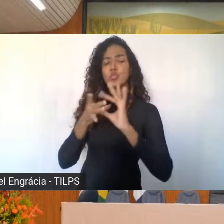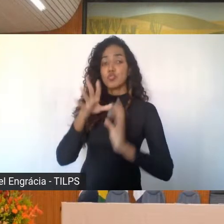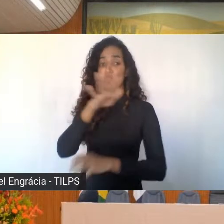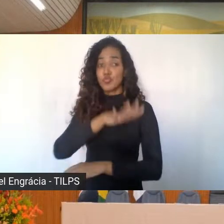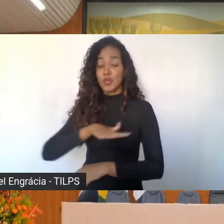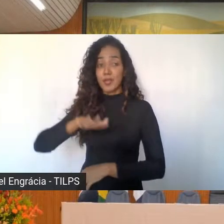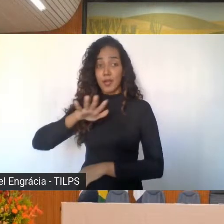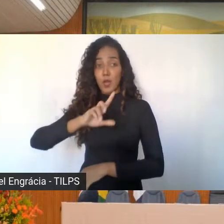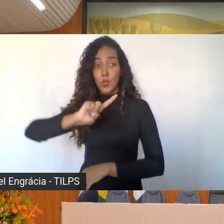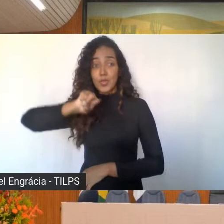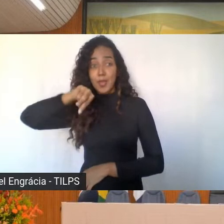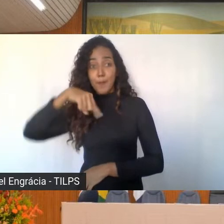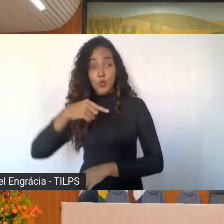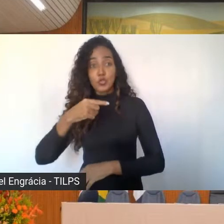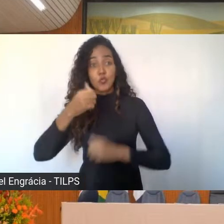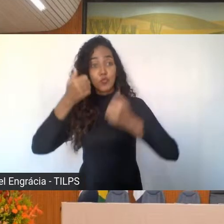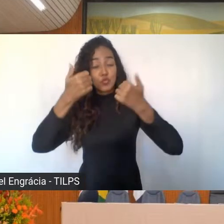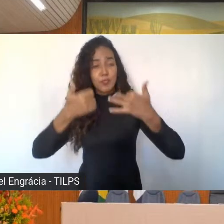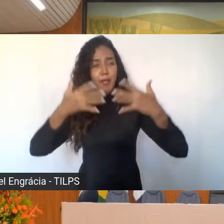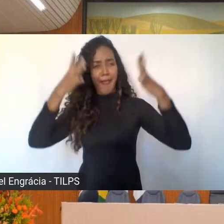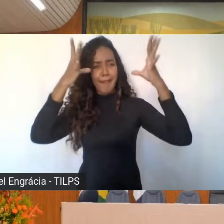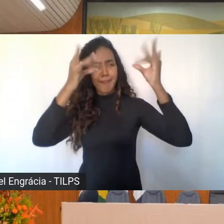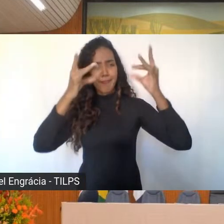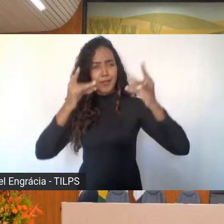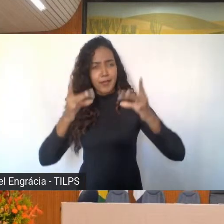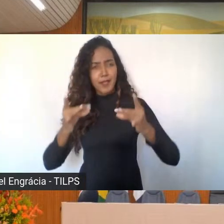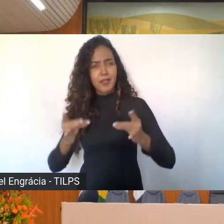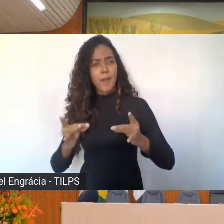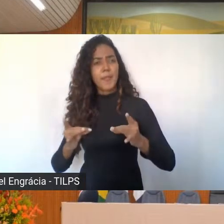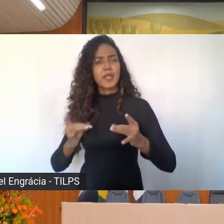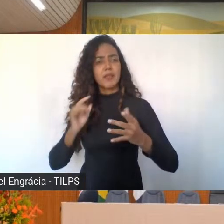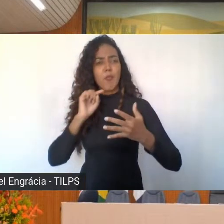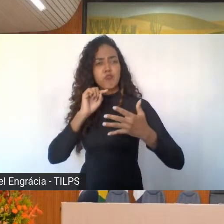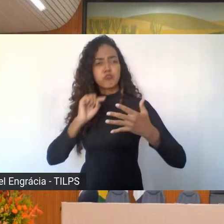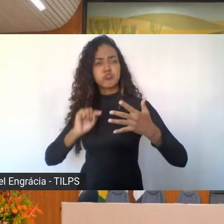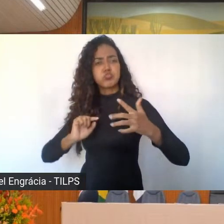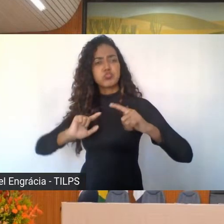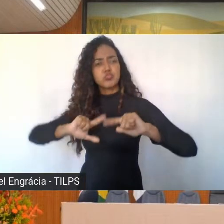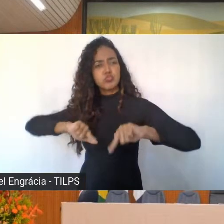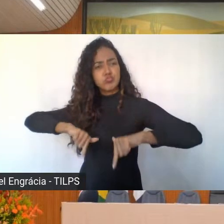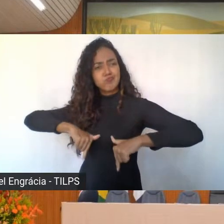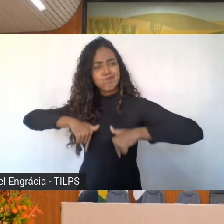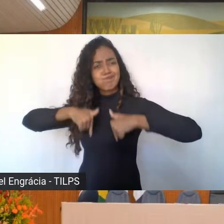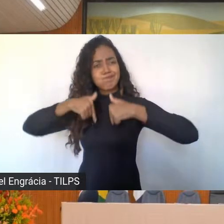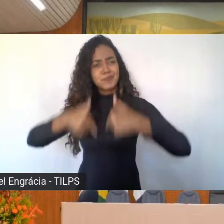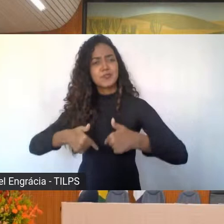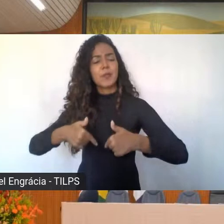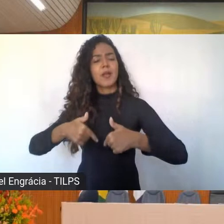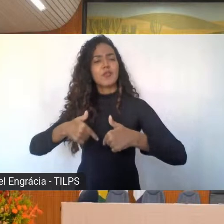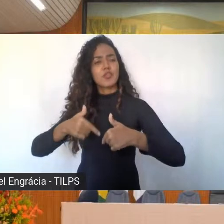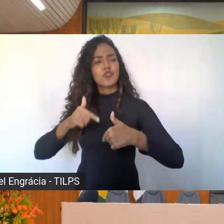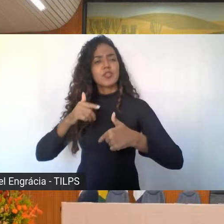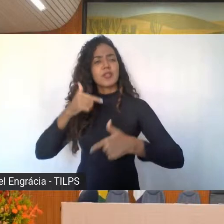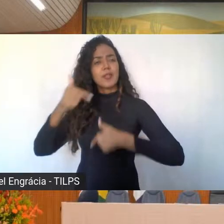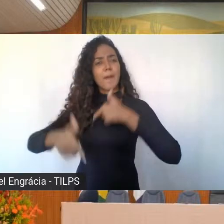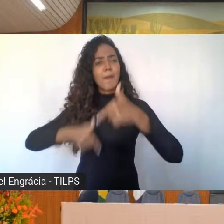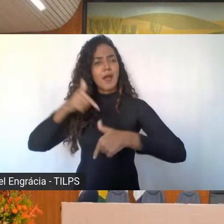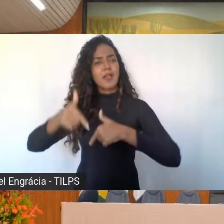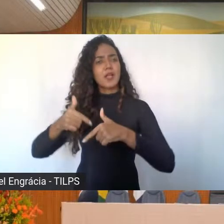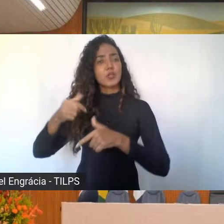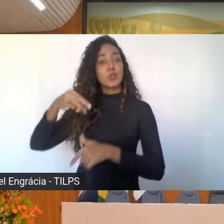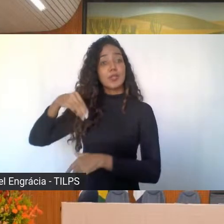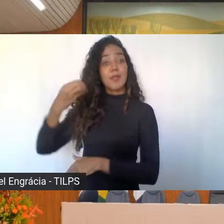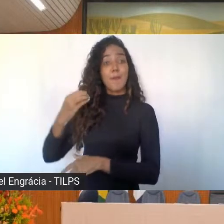todo o esforço que a gente tem feito desde março de 2020 até